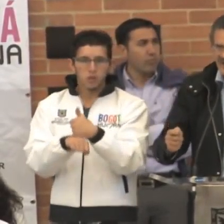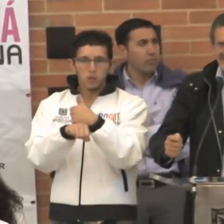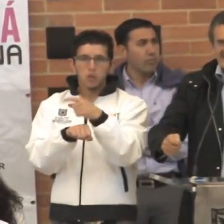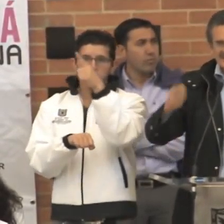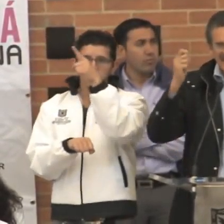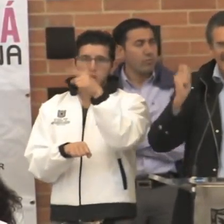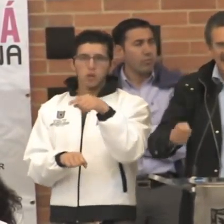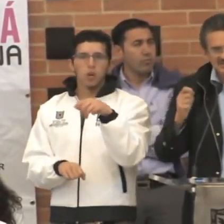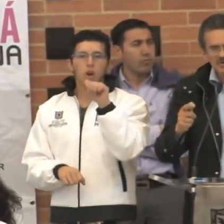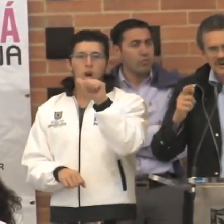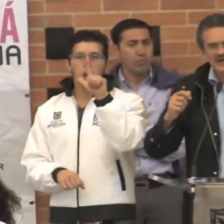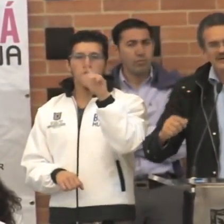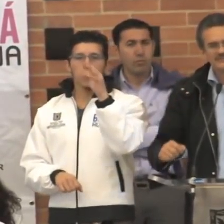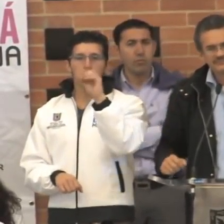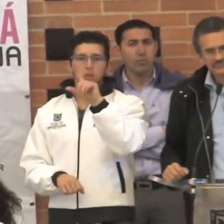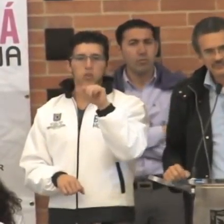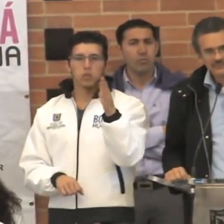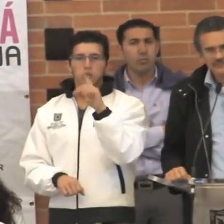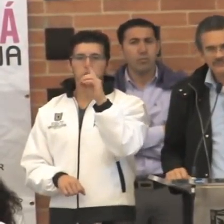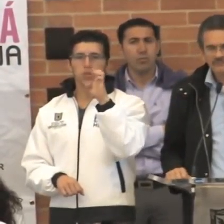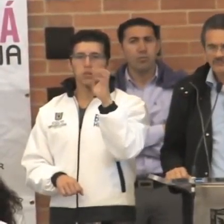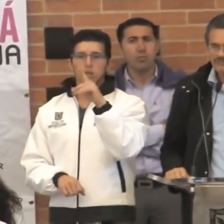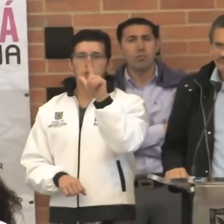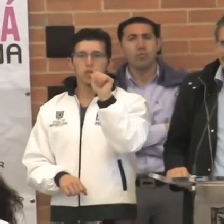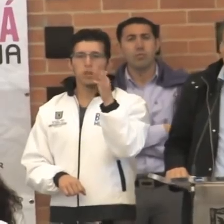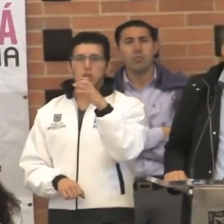estancia se quedará sin vivienda.